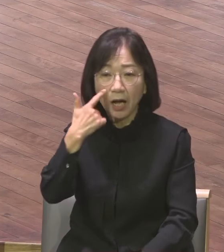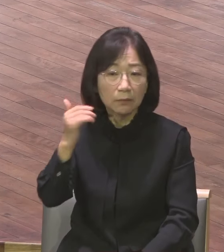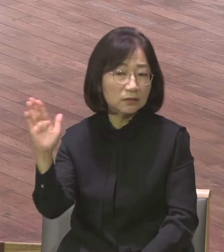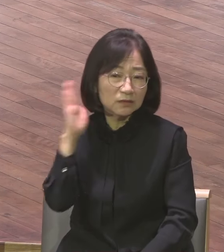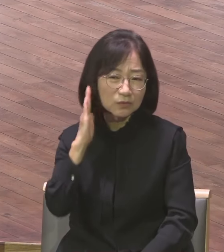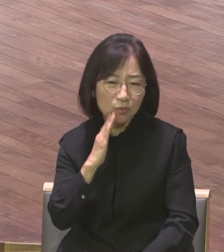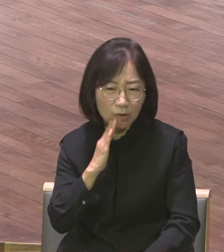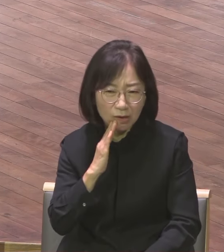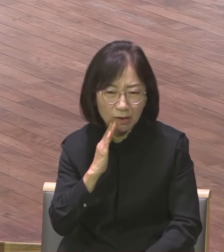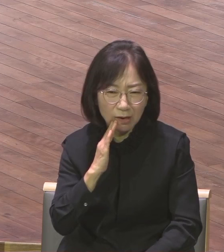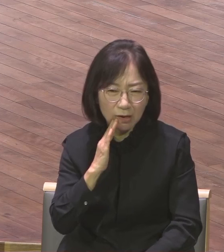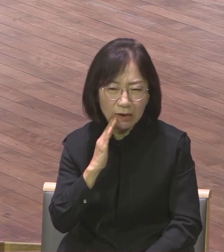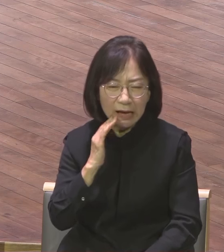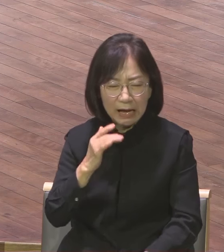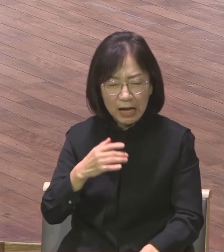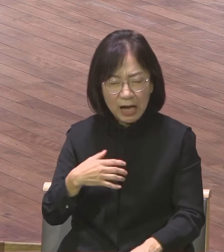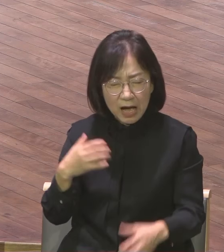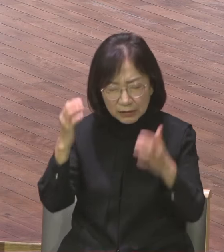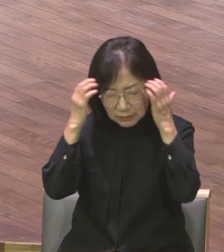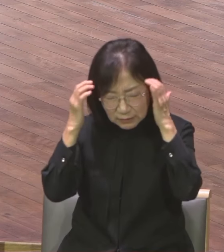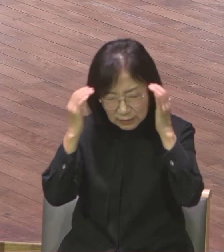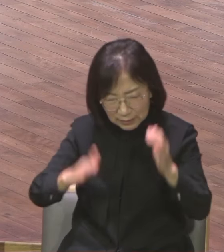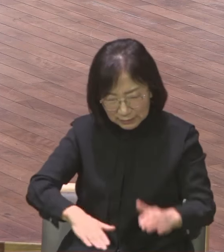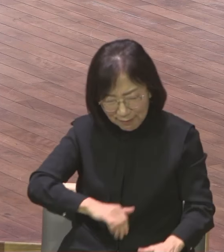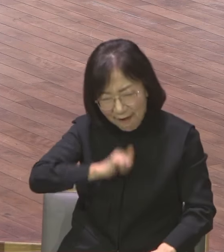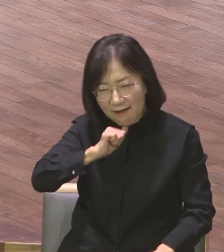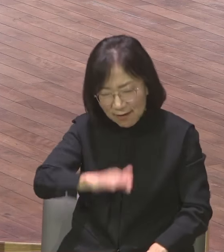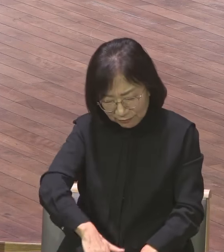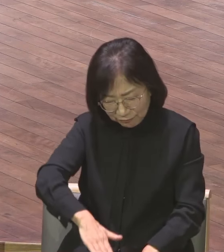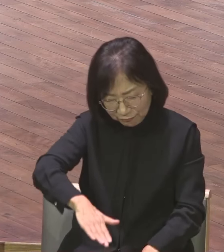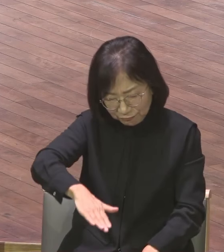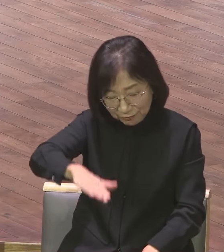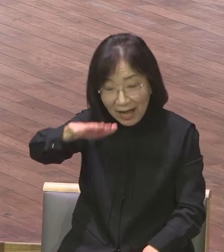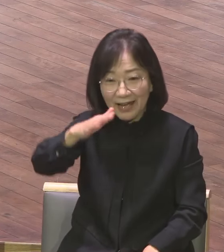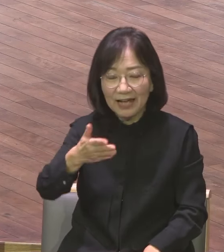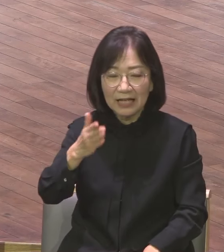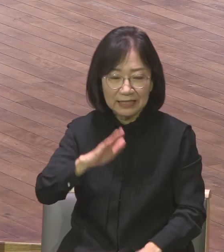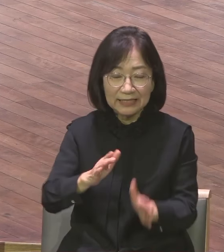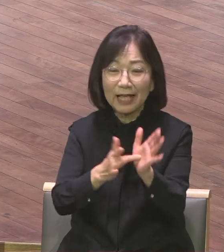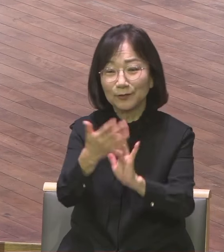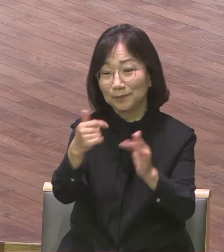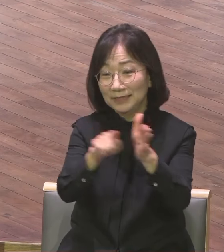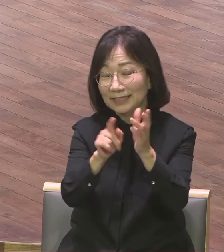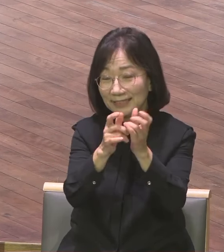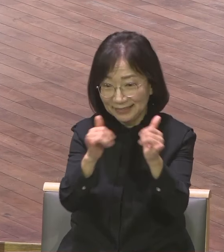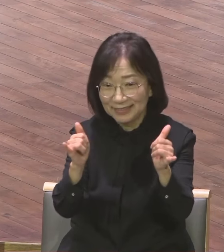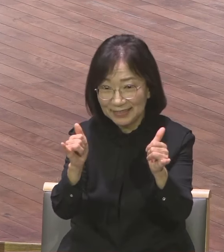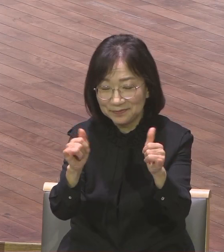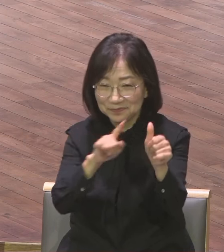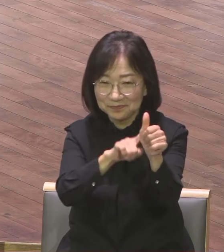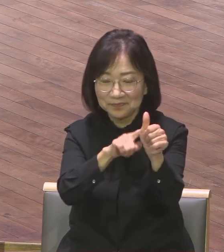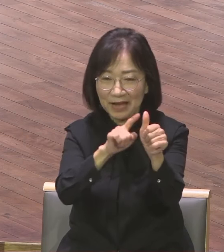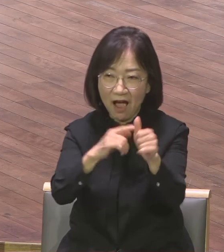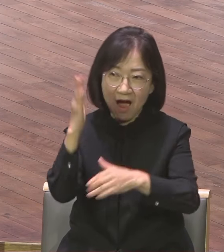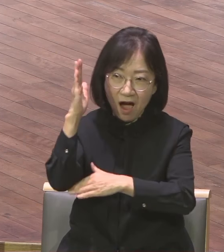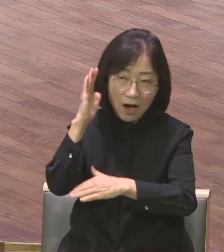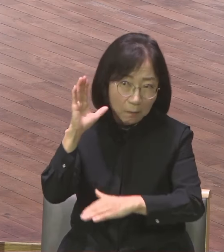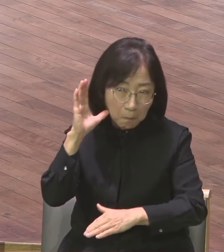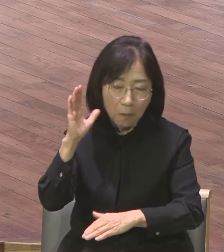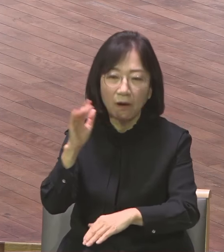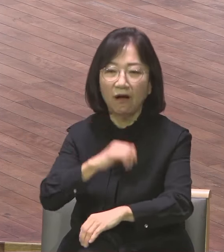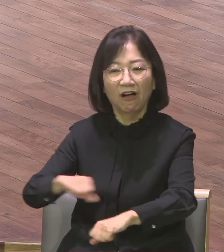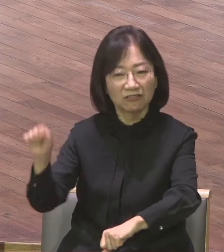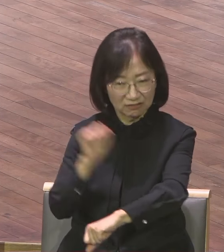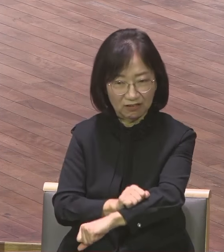그렇게 불행하게 자랐는데 이 사람이 이 그렇지 않잖아요. 상당히 이 강의를 잘하더라고.